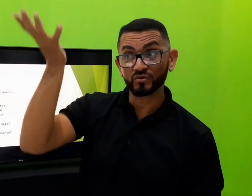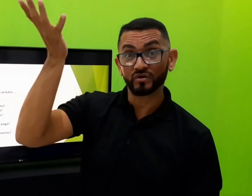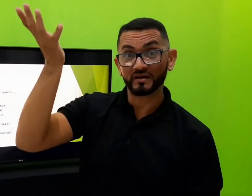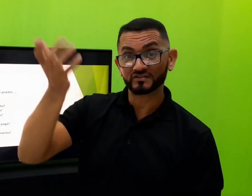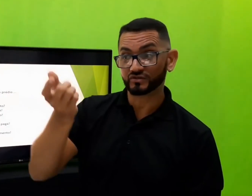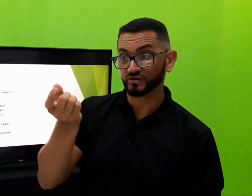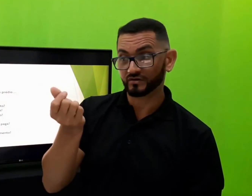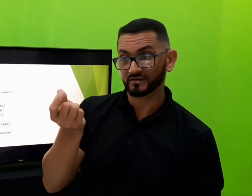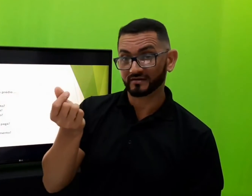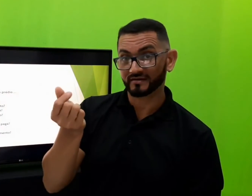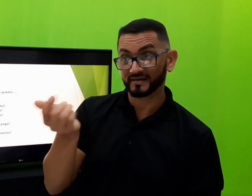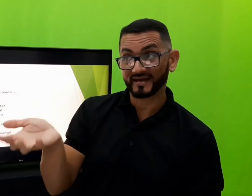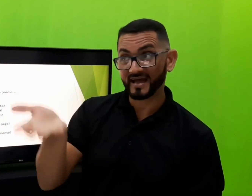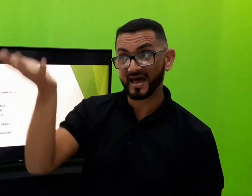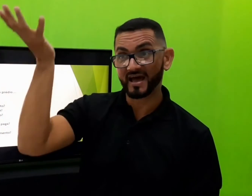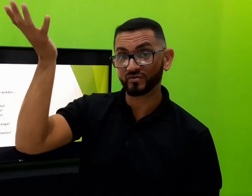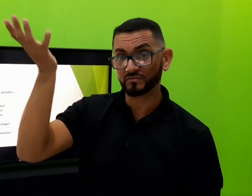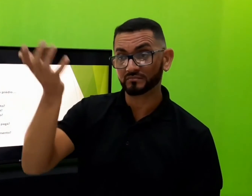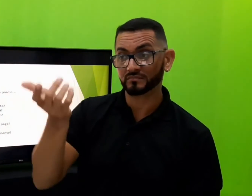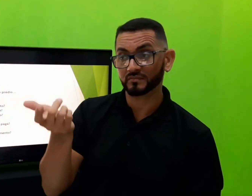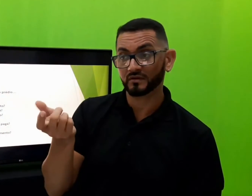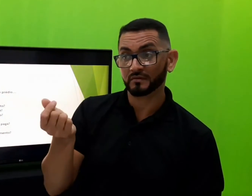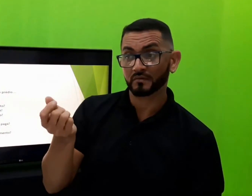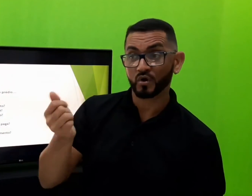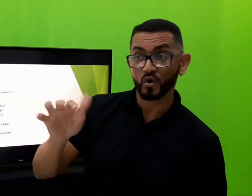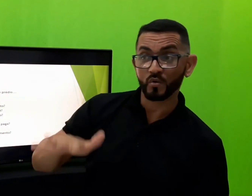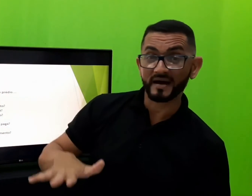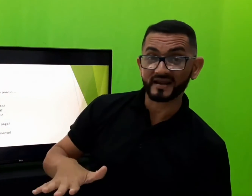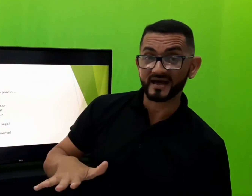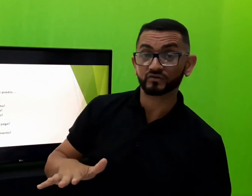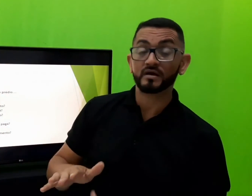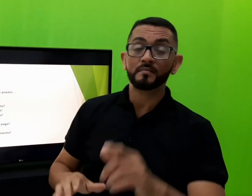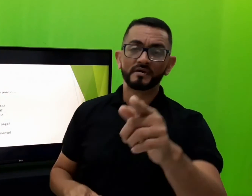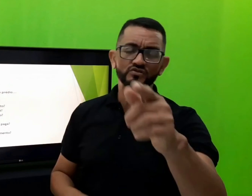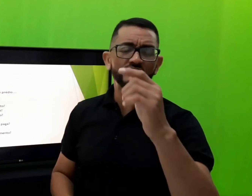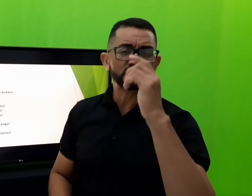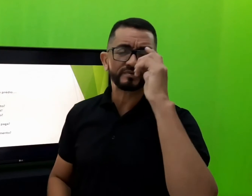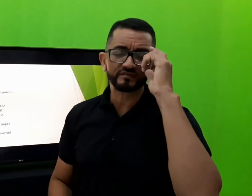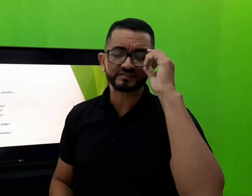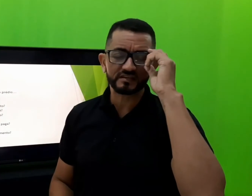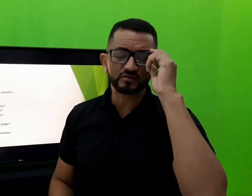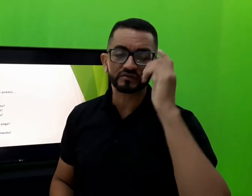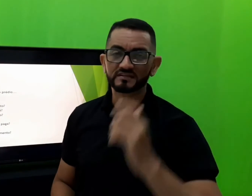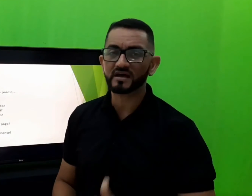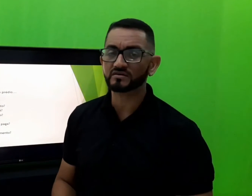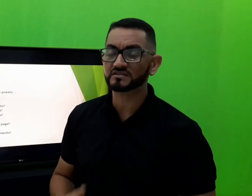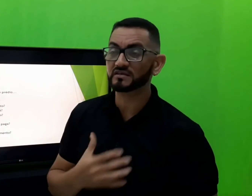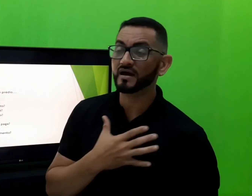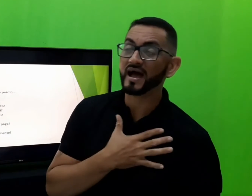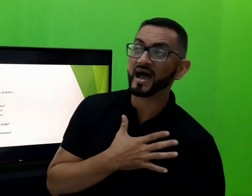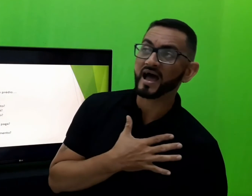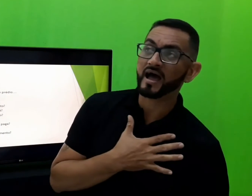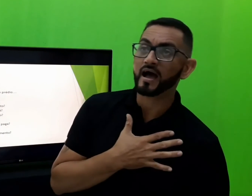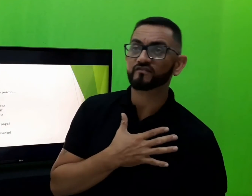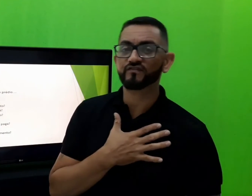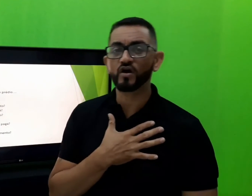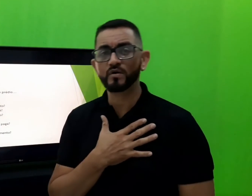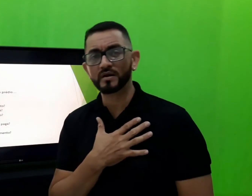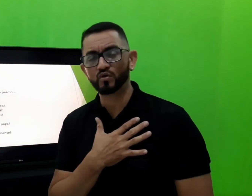caro, olha só, caro ou barato? Mas eu já disse para vocês em outras aulas que a forma